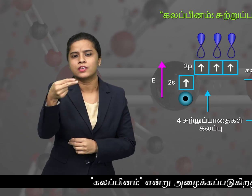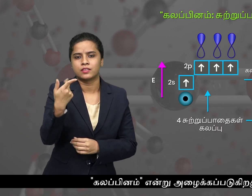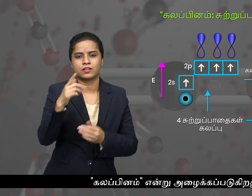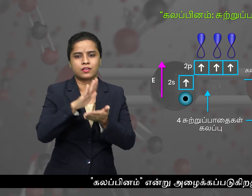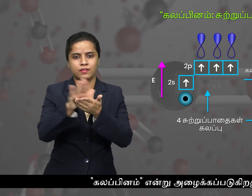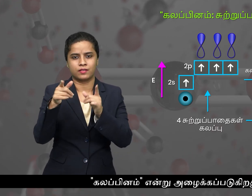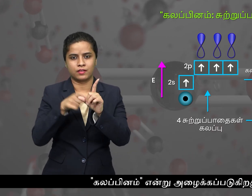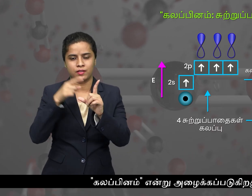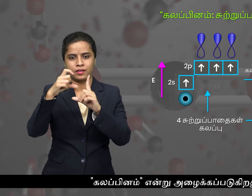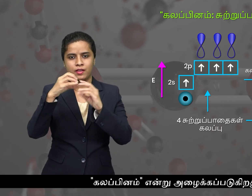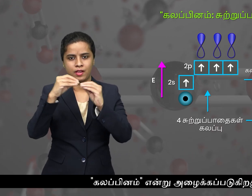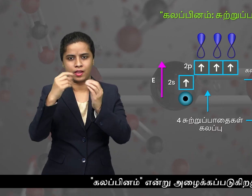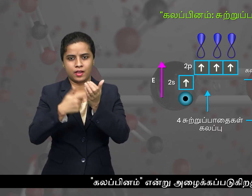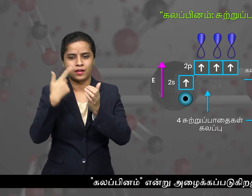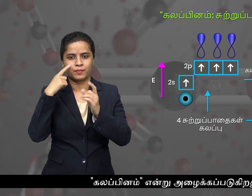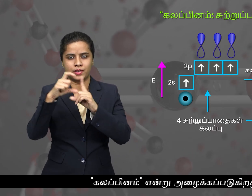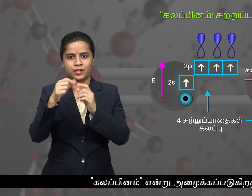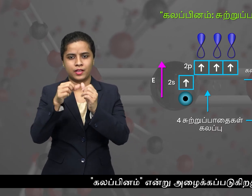கலப்பினம் என்று அழைக்கப்படுகிறது.